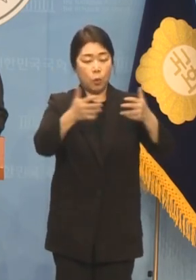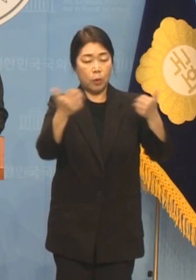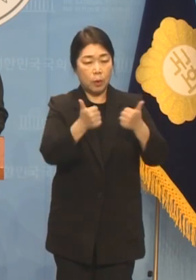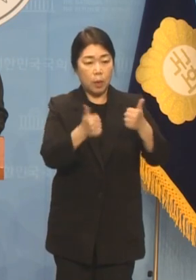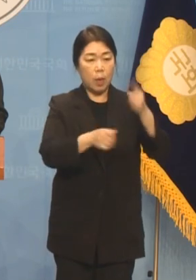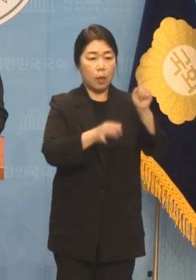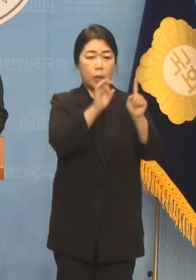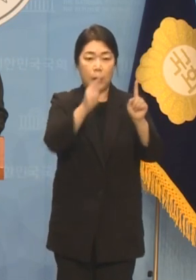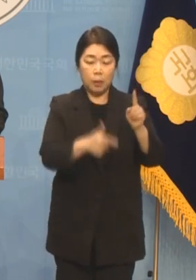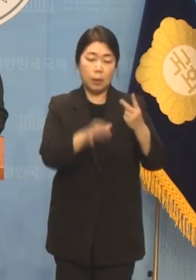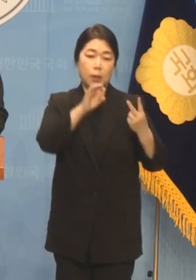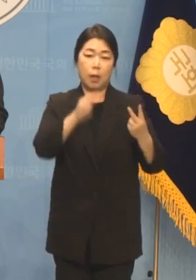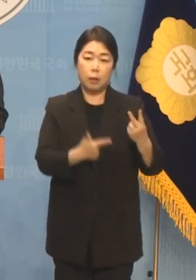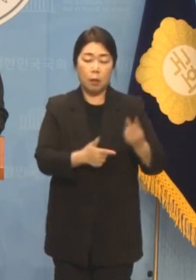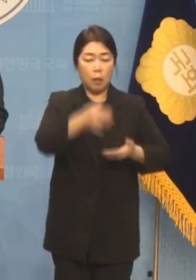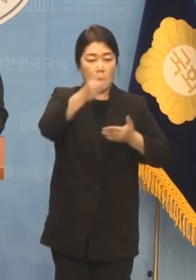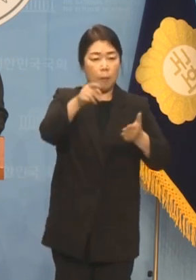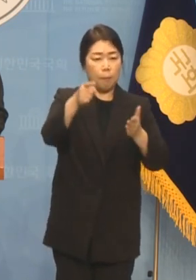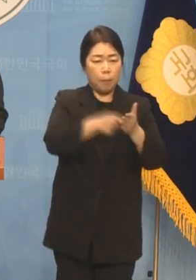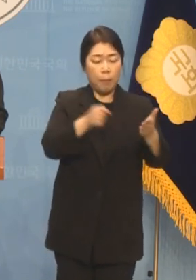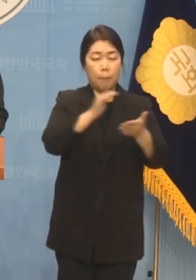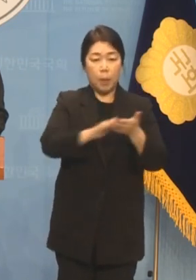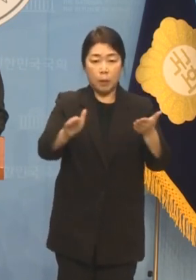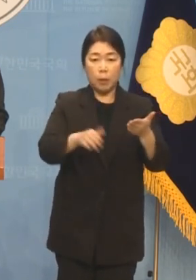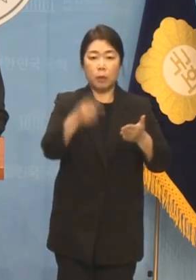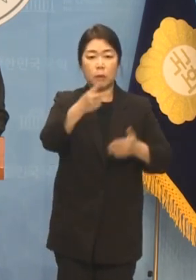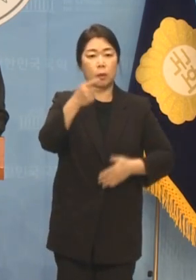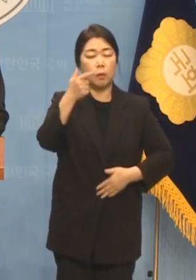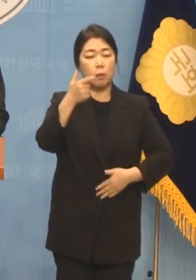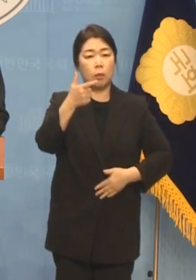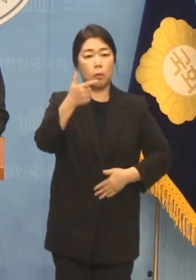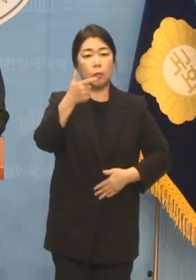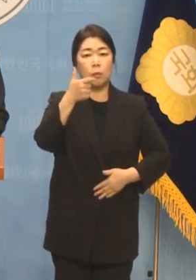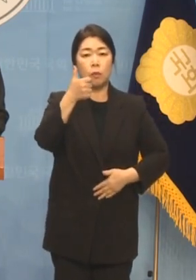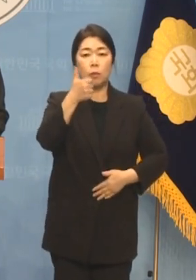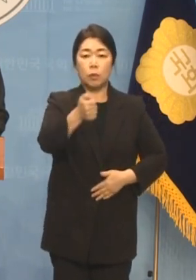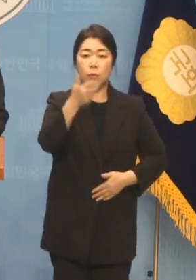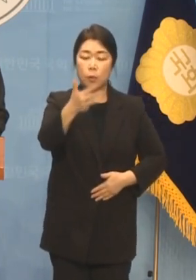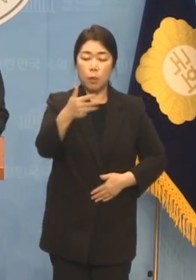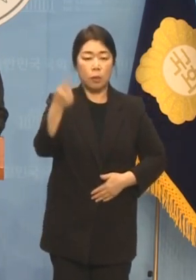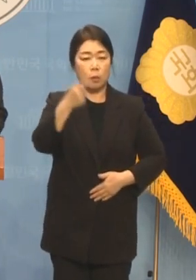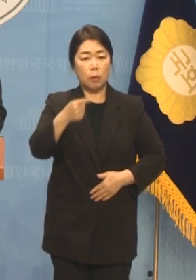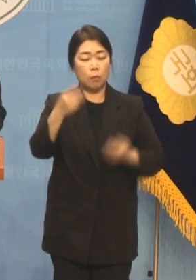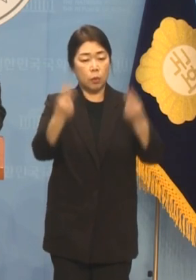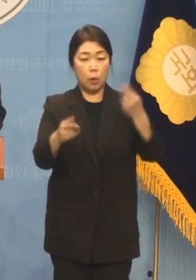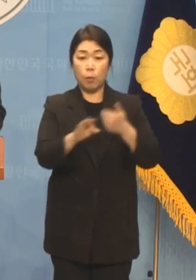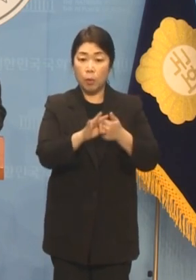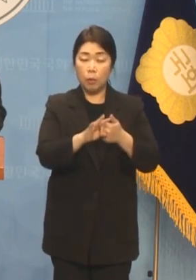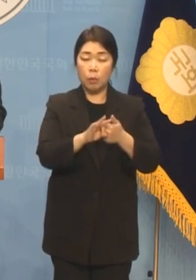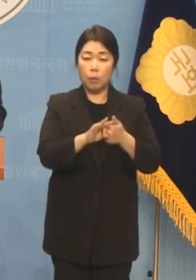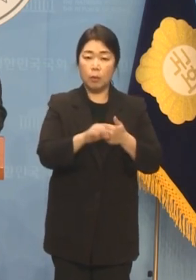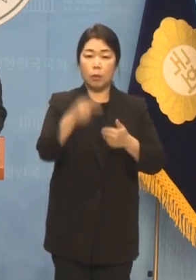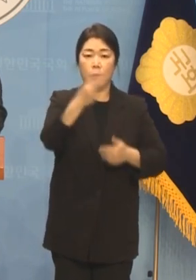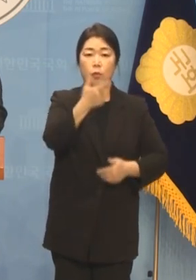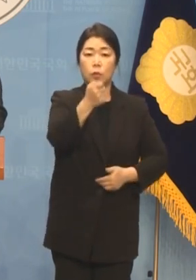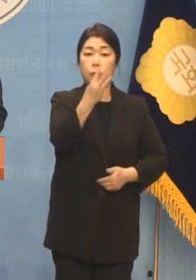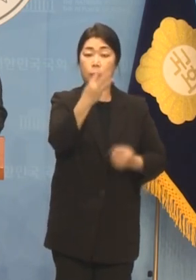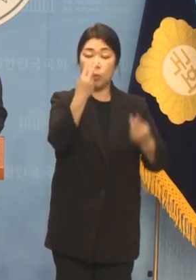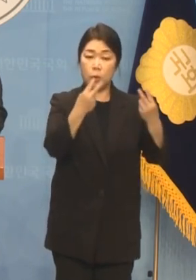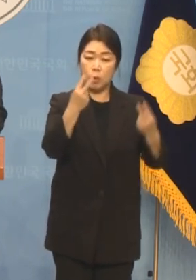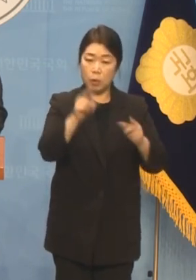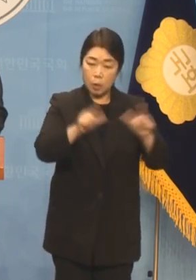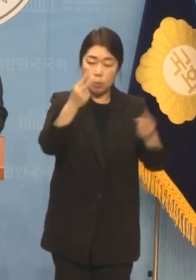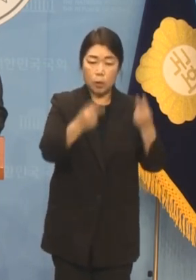소진 예상 연도가 2062년, 2063년인 것과 비교하면 훨씬 더 재정 안정성이